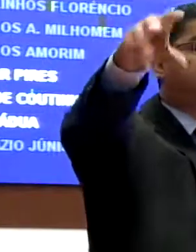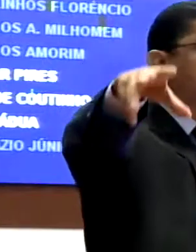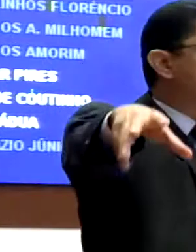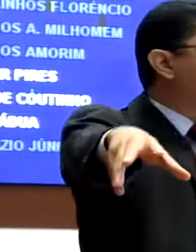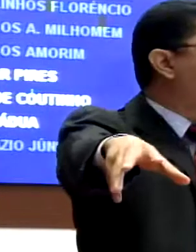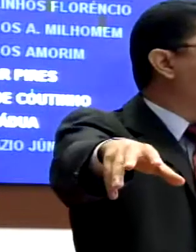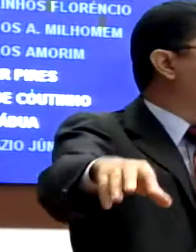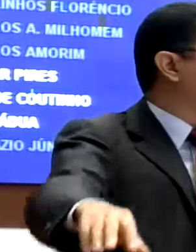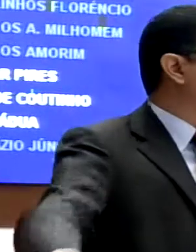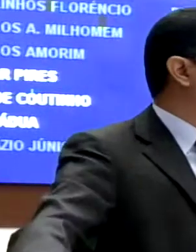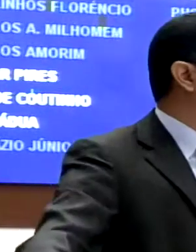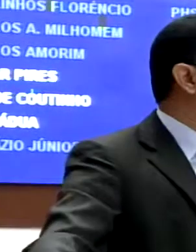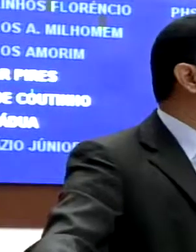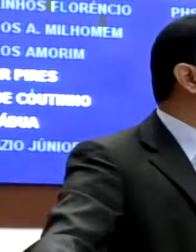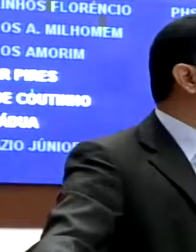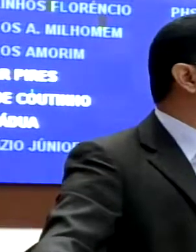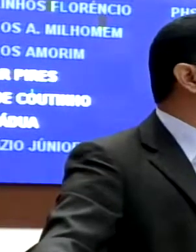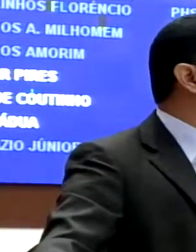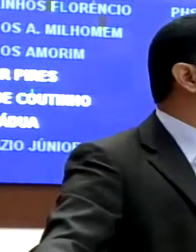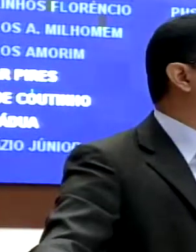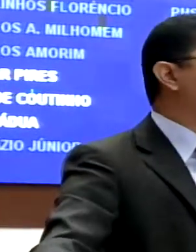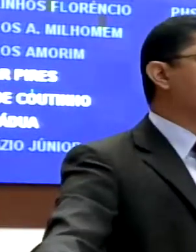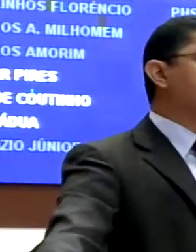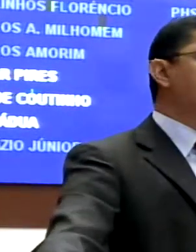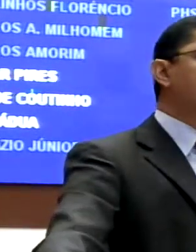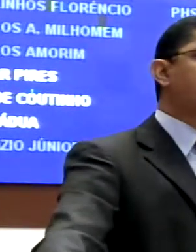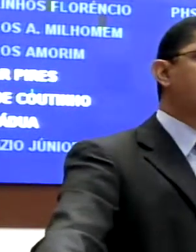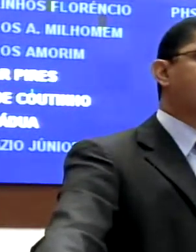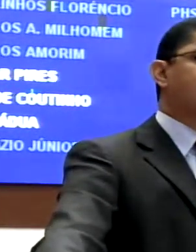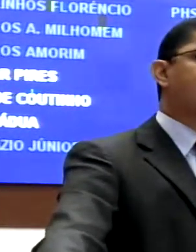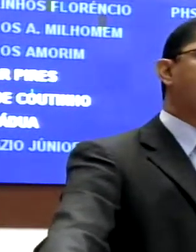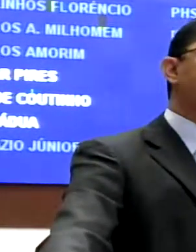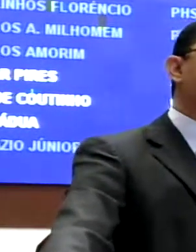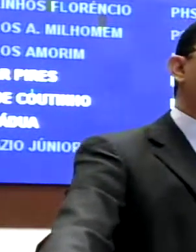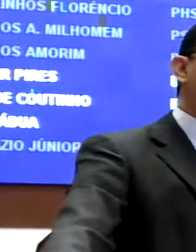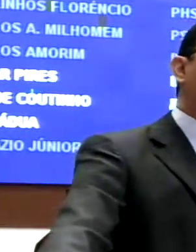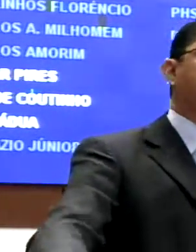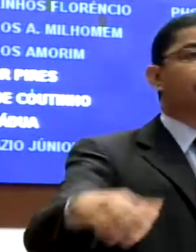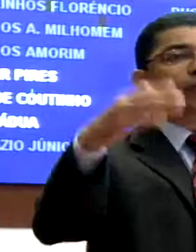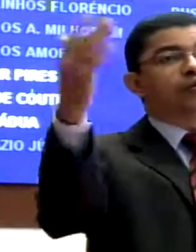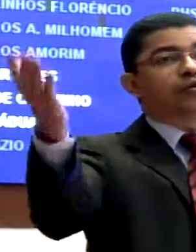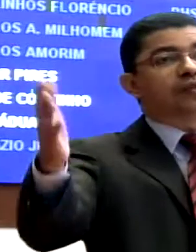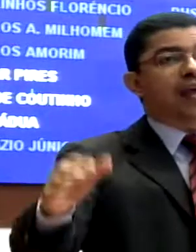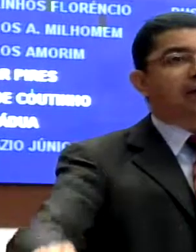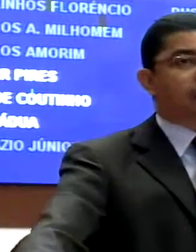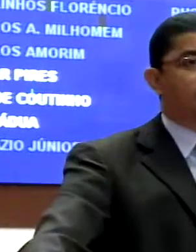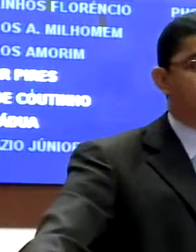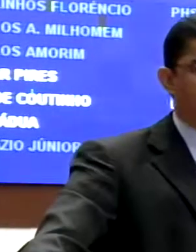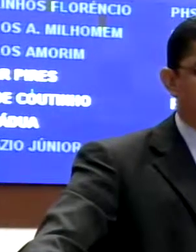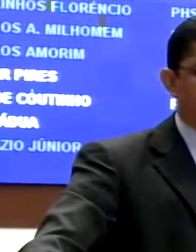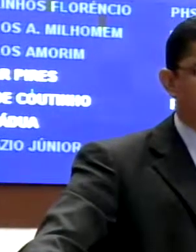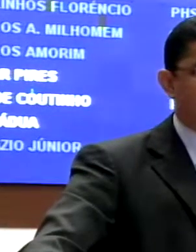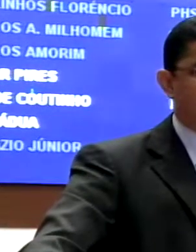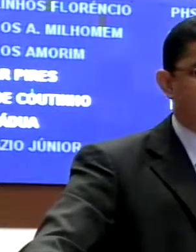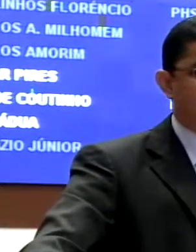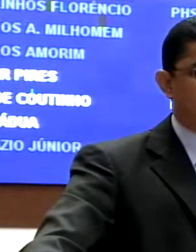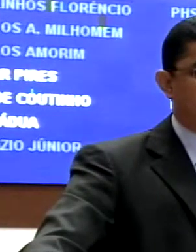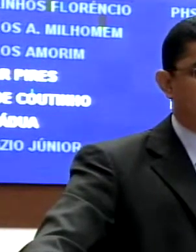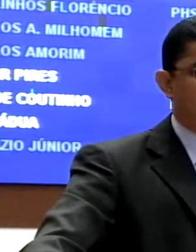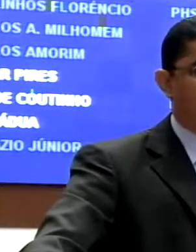culpa no judiciário, porque ele diz assim: não adianta, a gente prende, o judiciário solta.